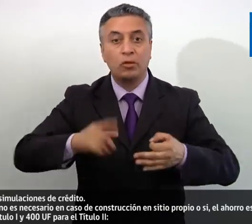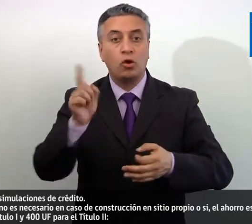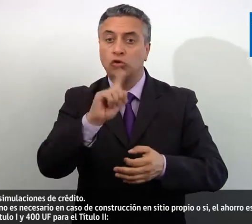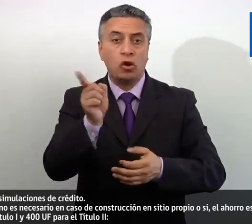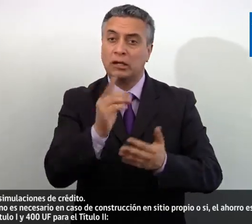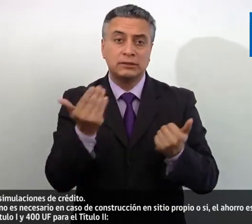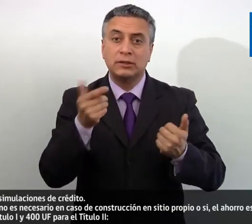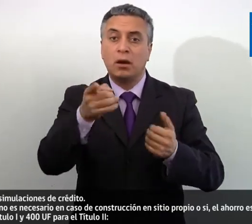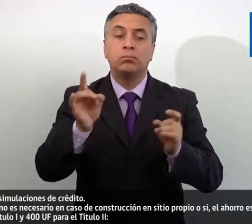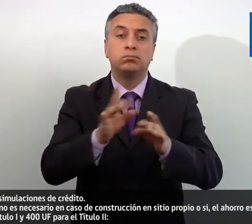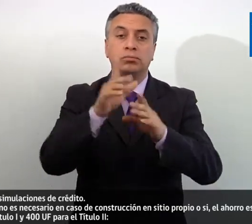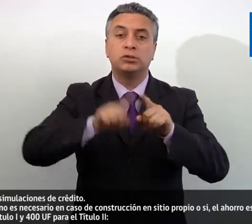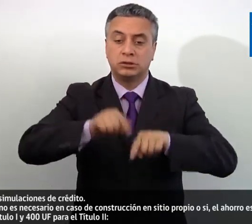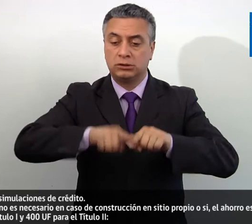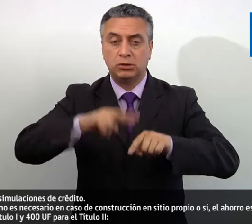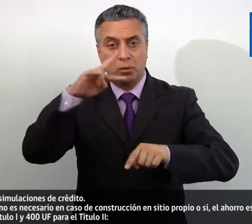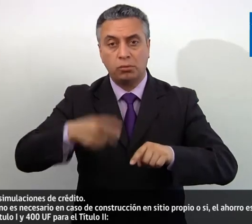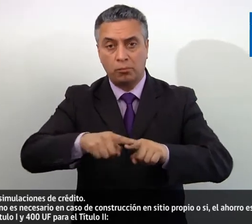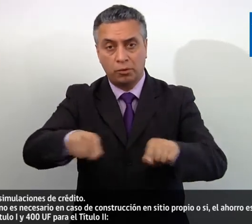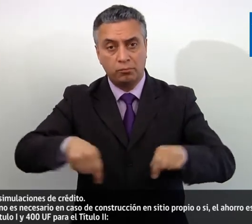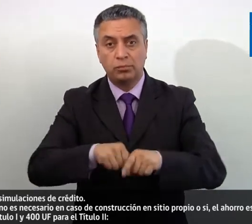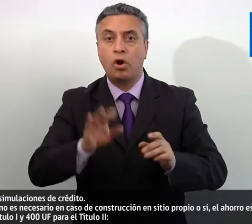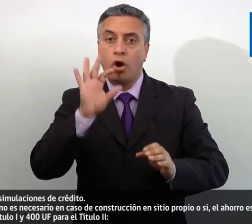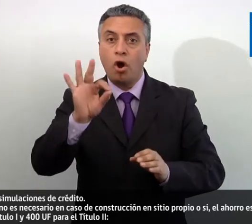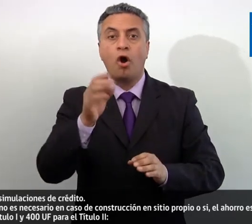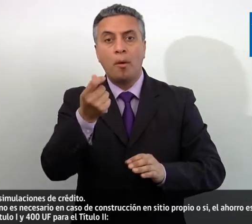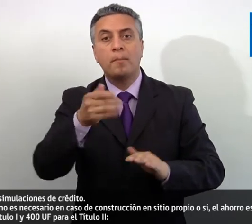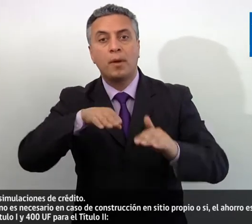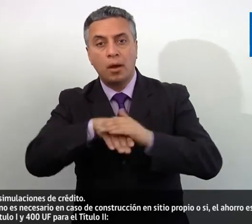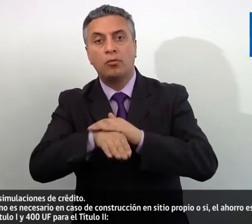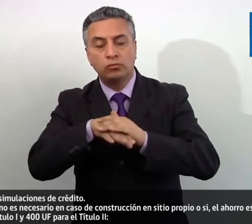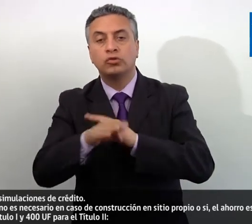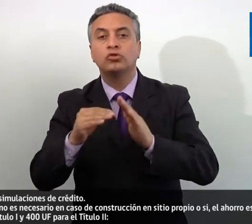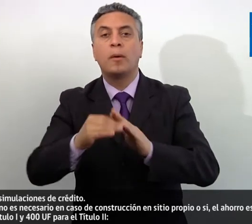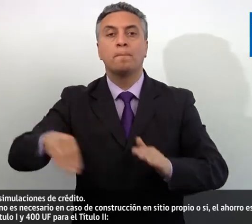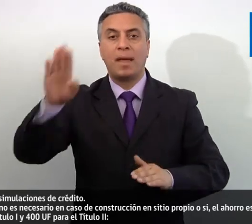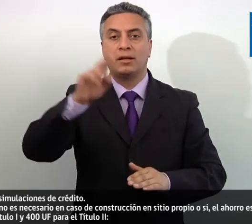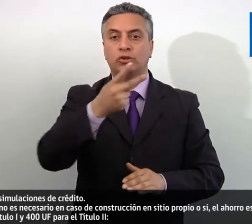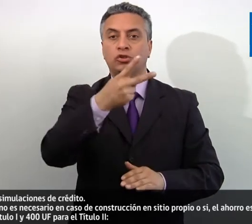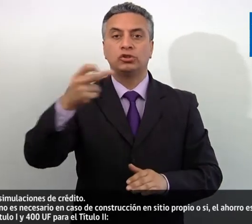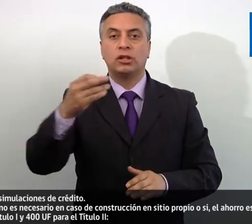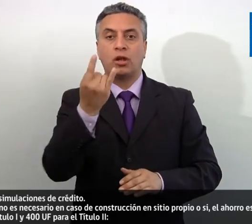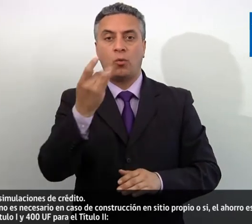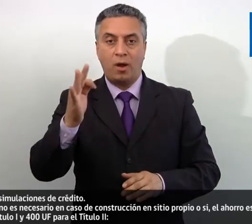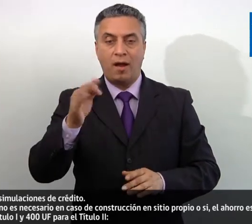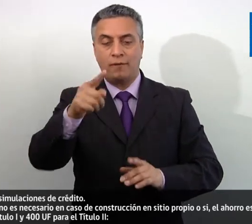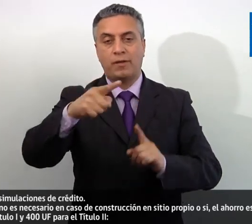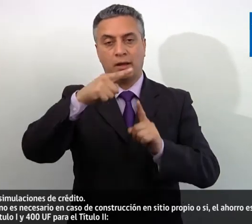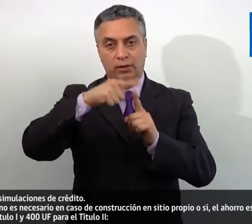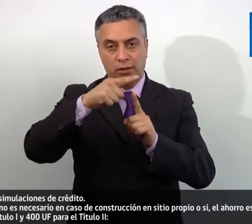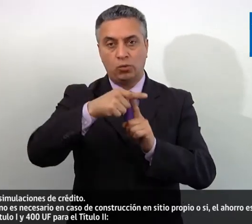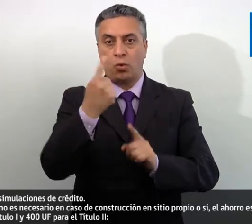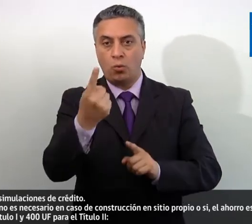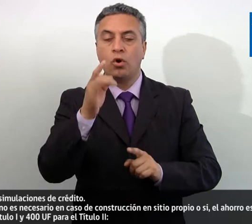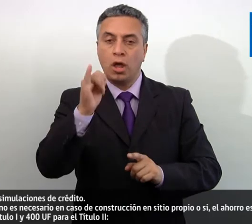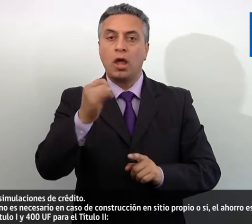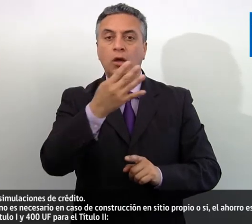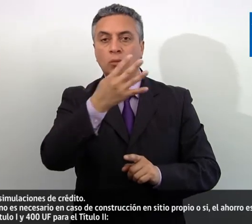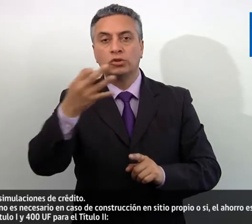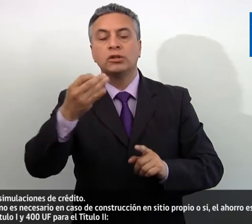en caso de construcción en sitio propio o si el ahorro es superior a 200 UF para el título 1 y 400 UF para el